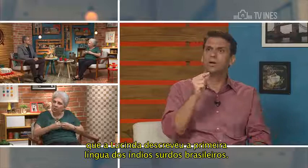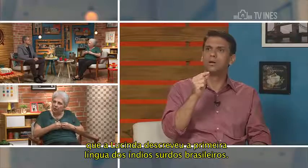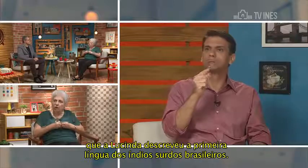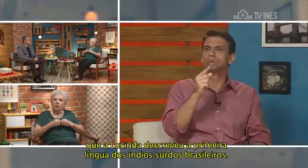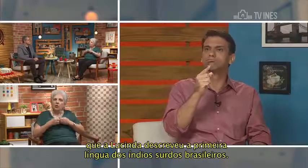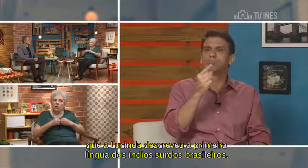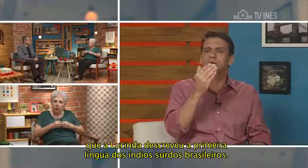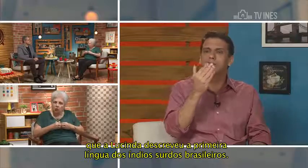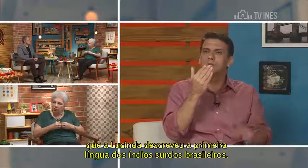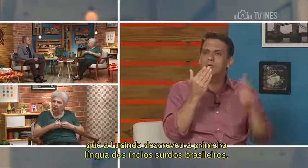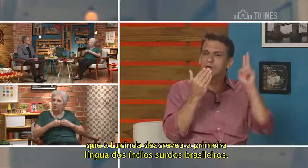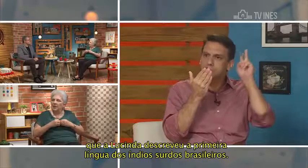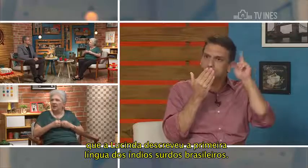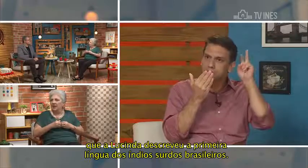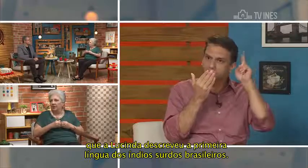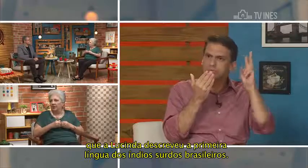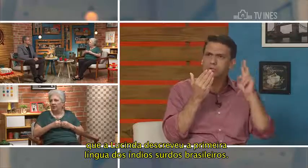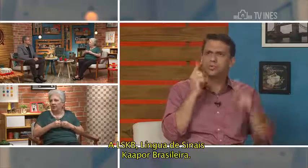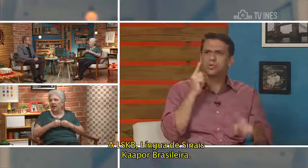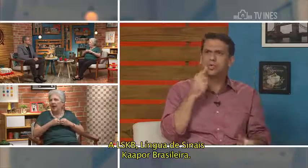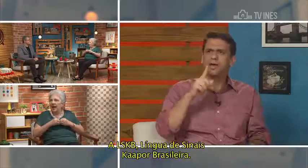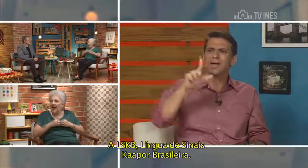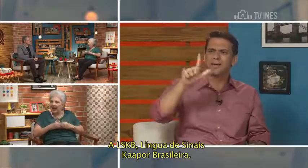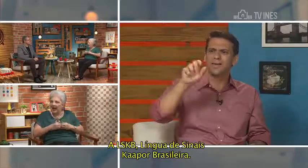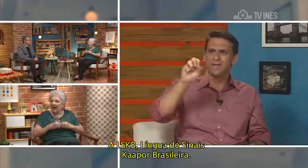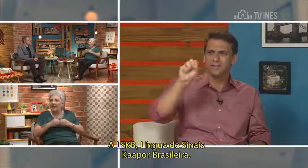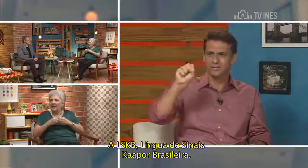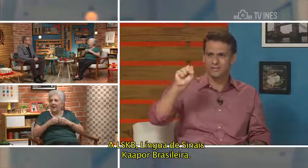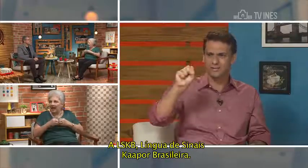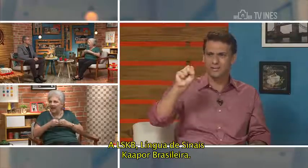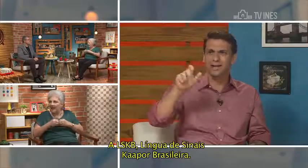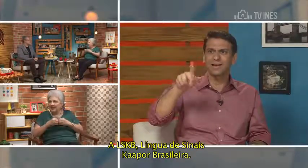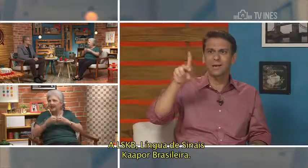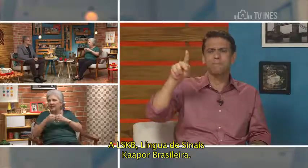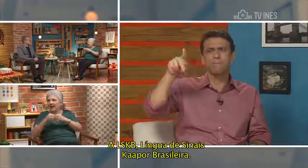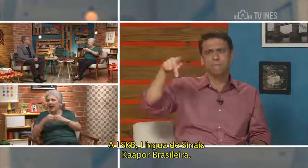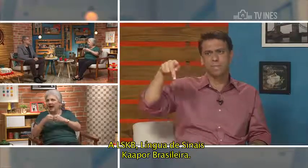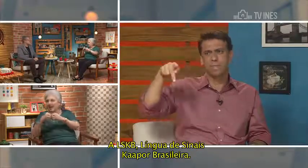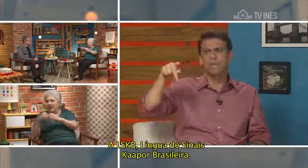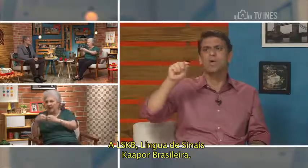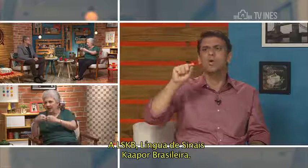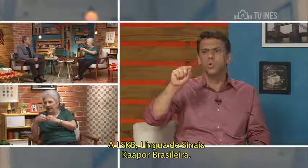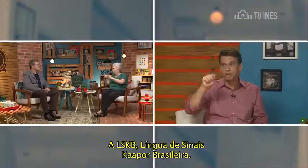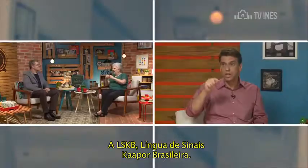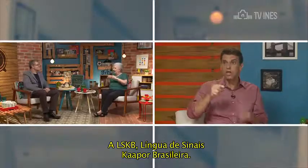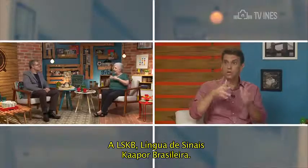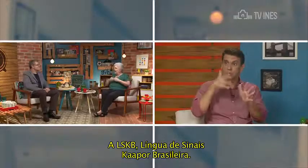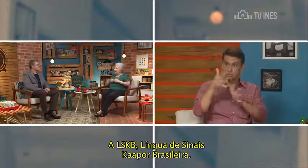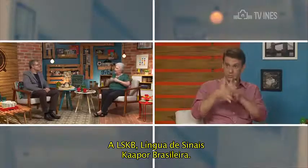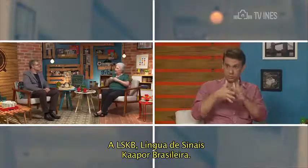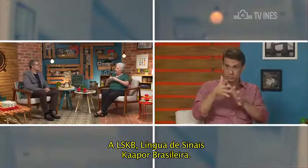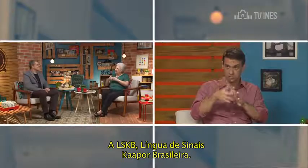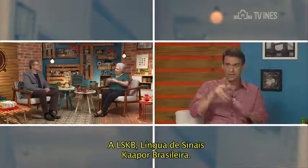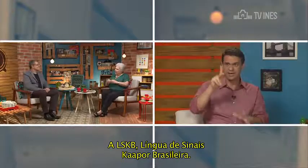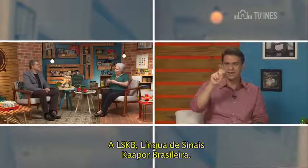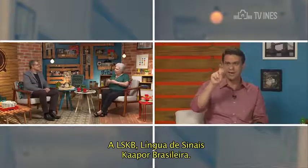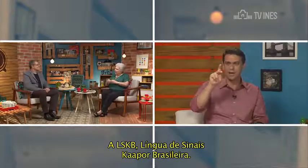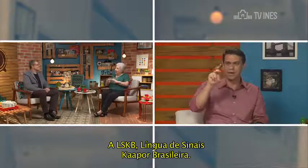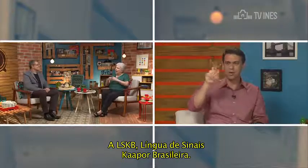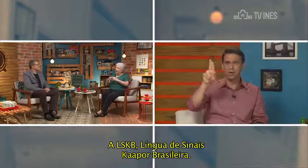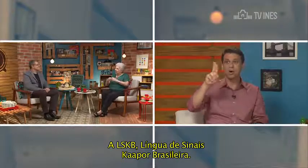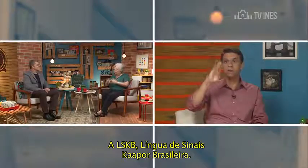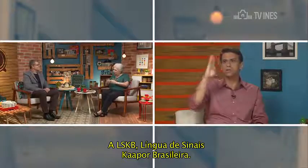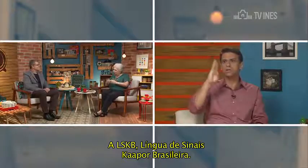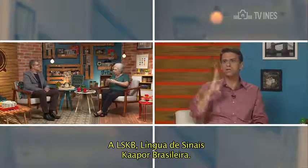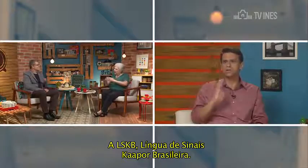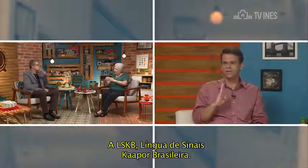índios Surdos Brasileiros A L S K B Língua de sinais